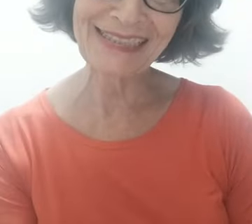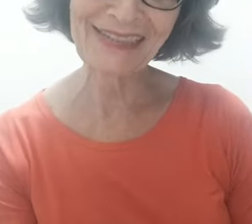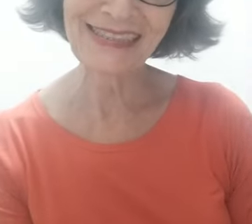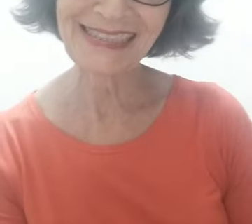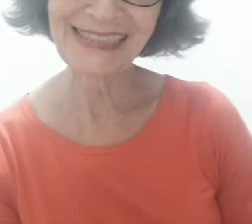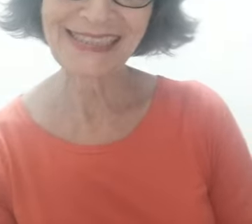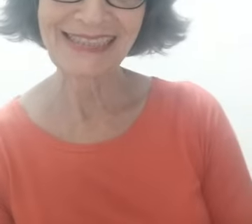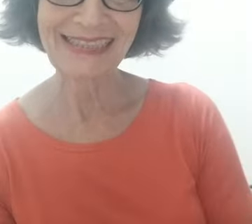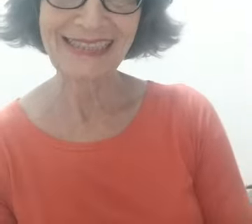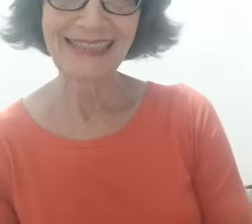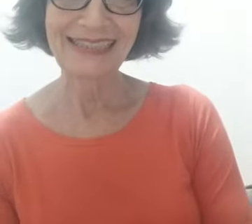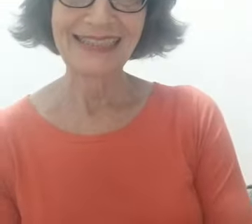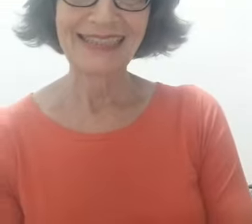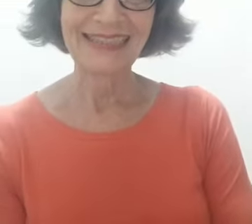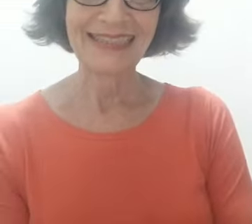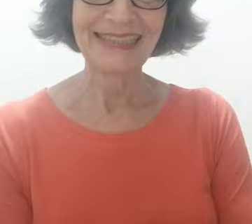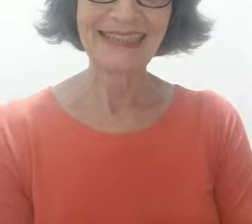Eliane,